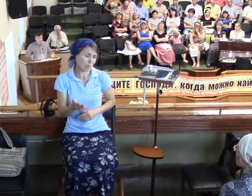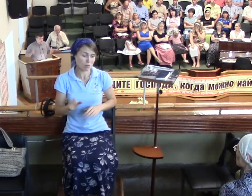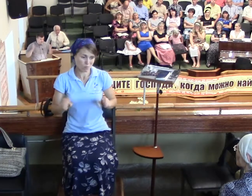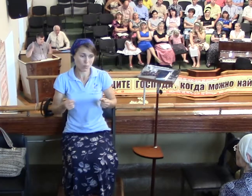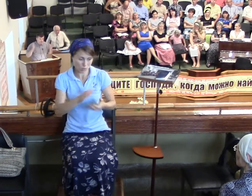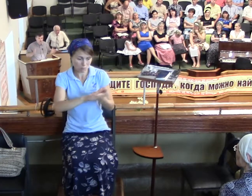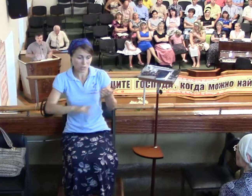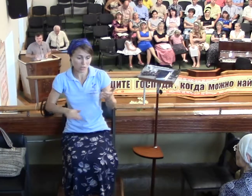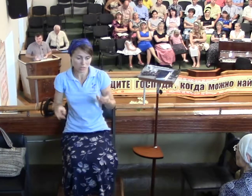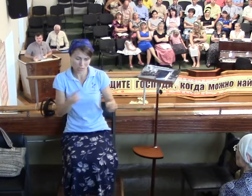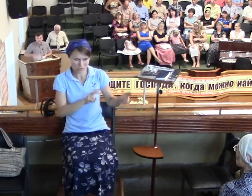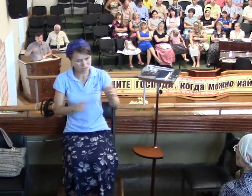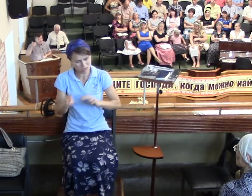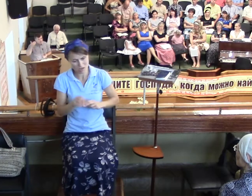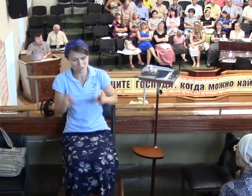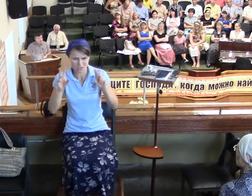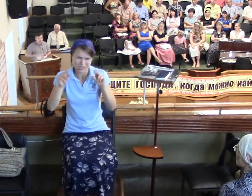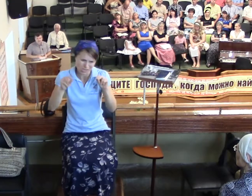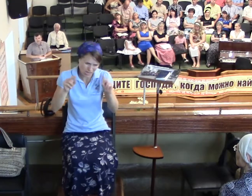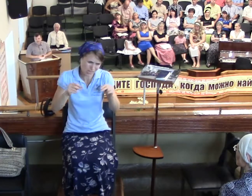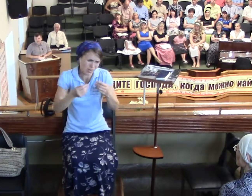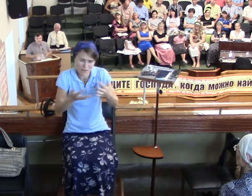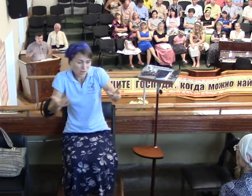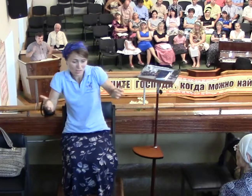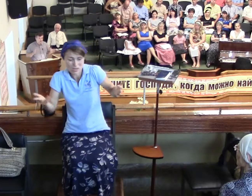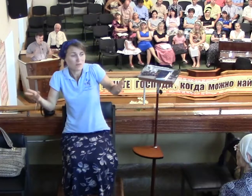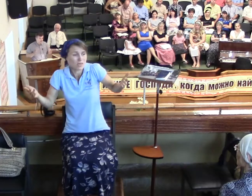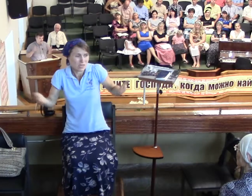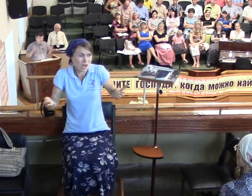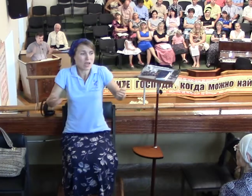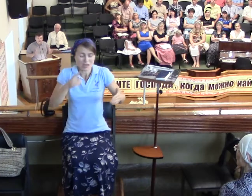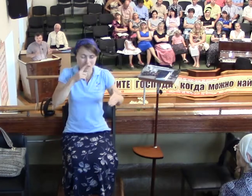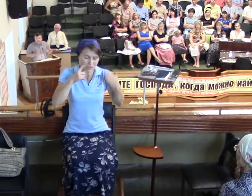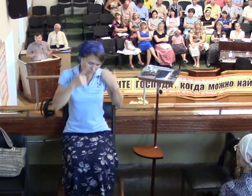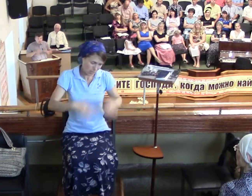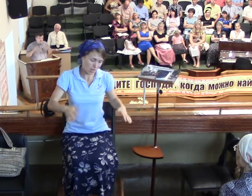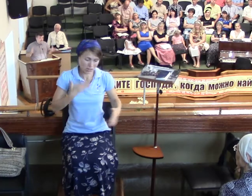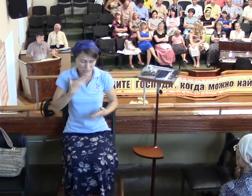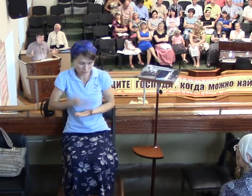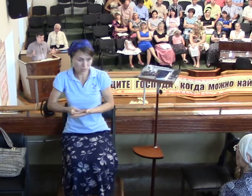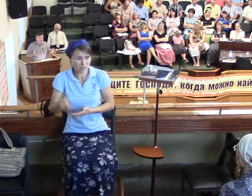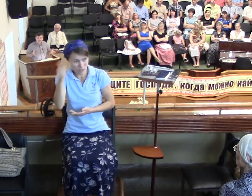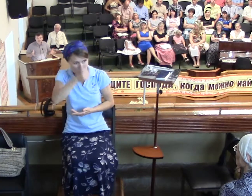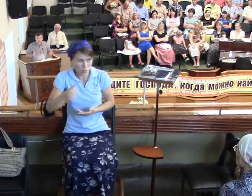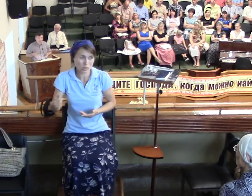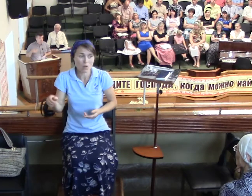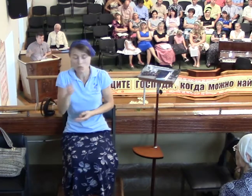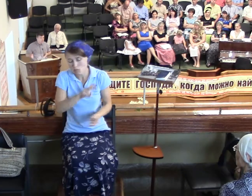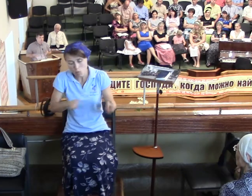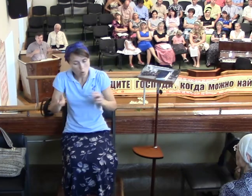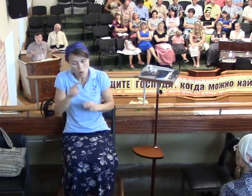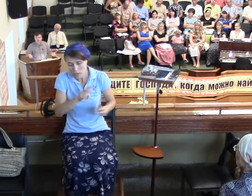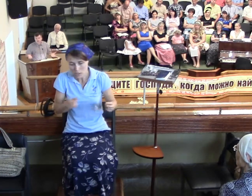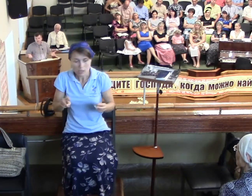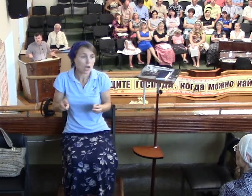в чем-то, блуждать по нашей жизни, тратить еще множество лет, множество вот в поисках счастья, может быть, в